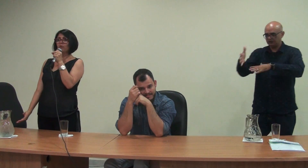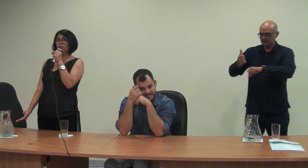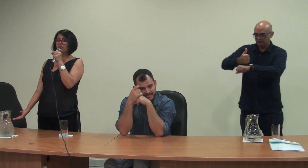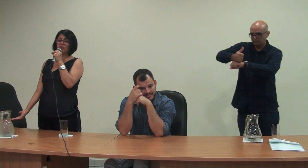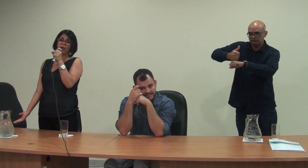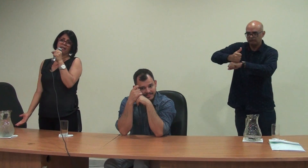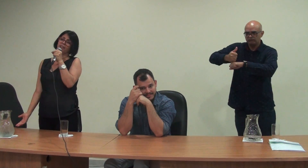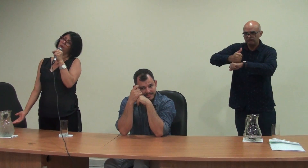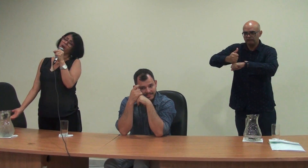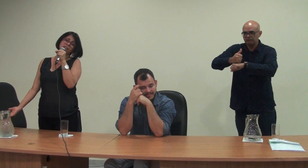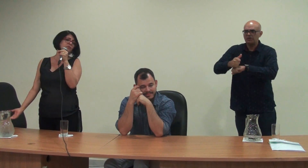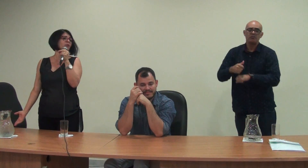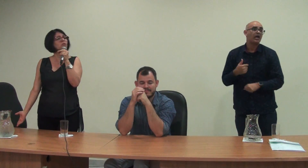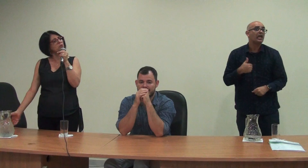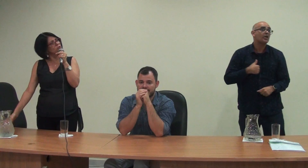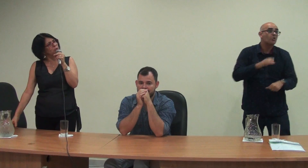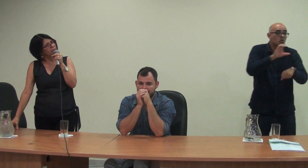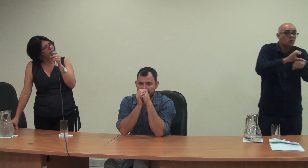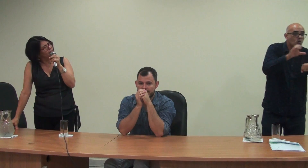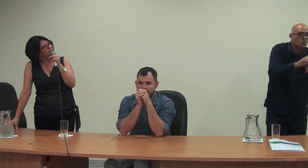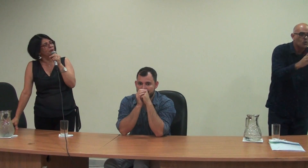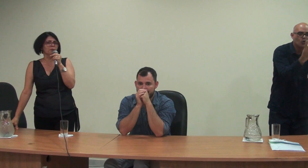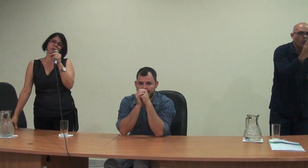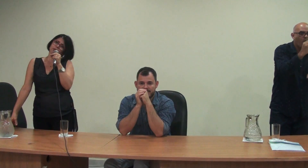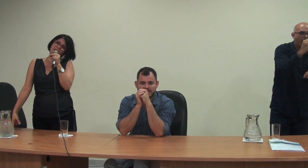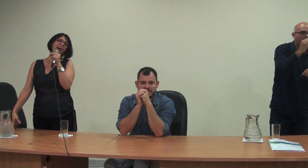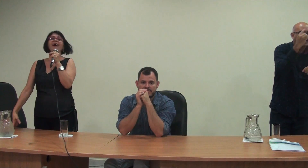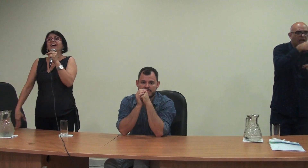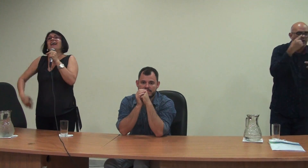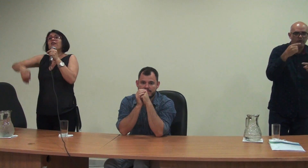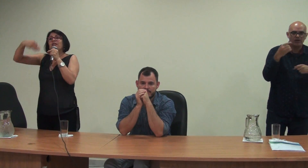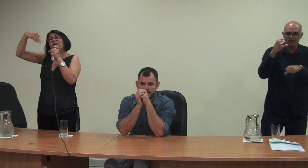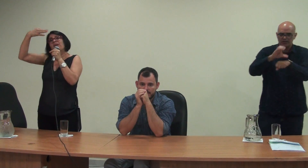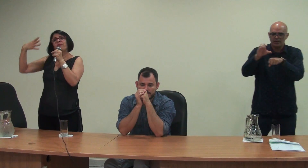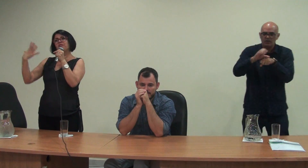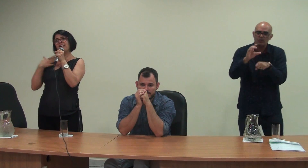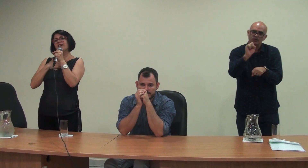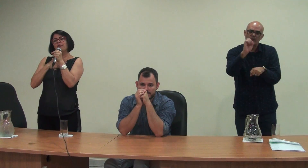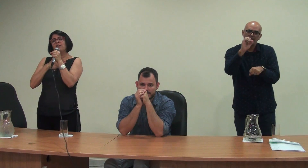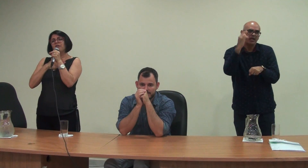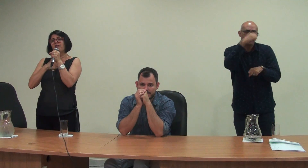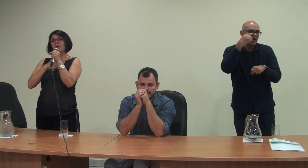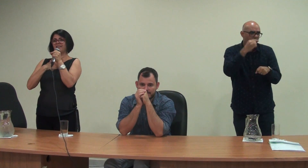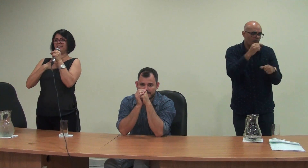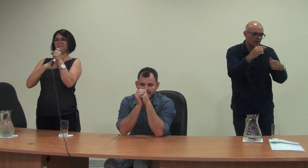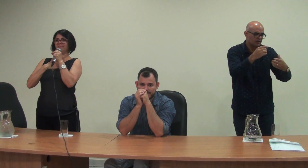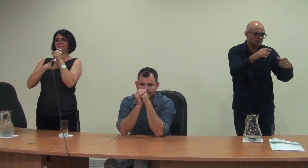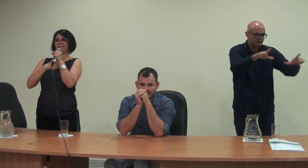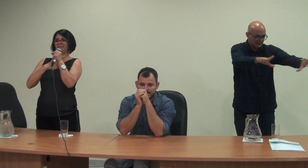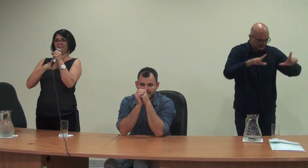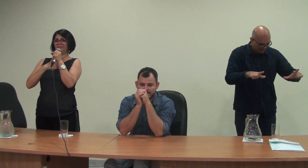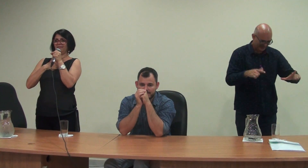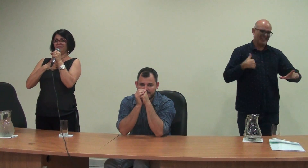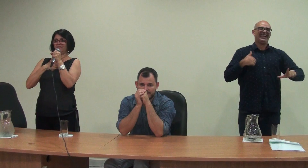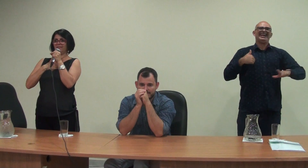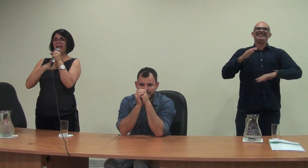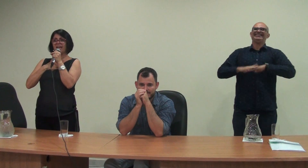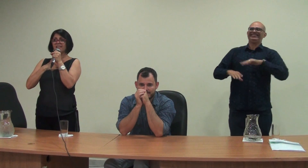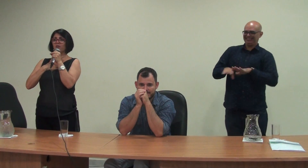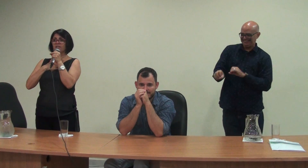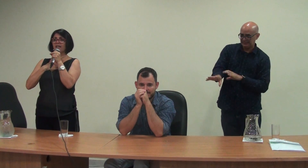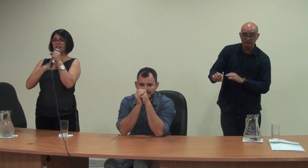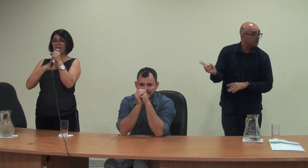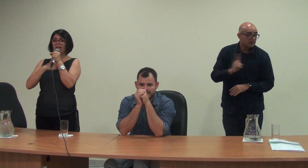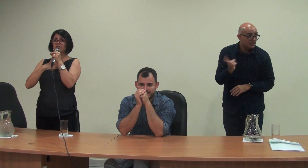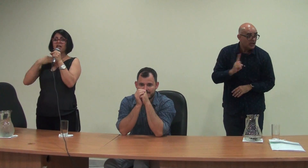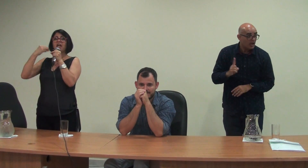Não é concurso de 40 horas, não é concurso de 80, não é concurso... Eu tenho que ter proficiência, eu tenho que ter formação.